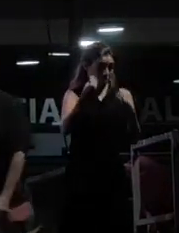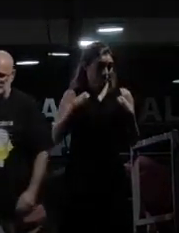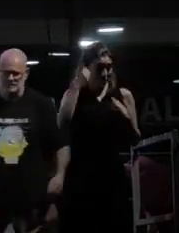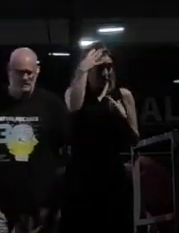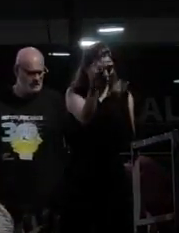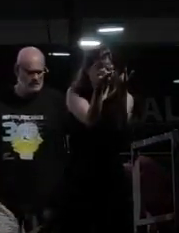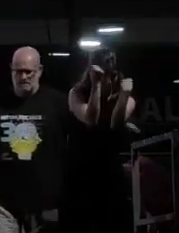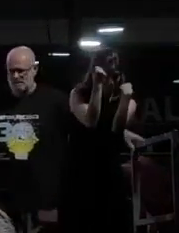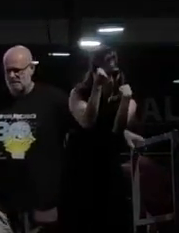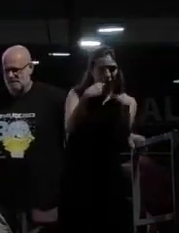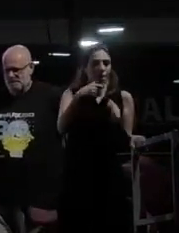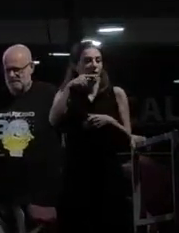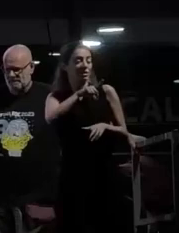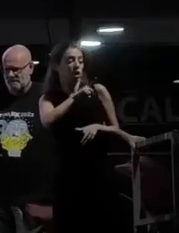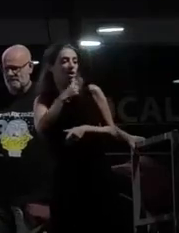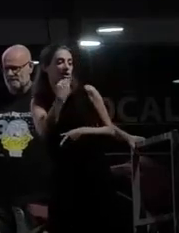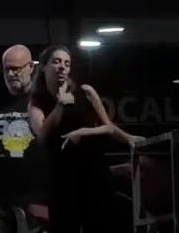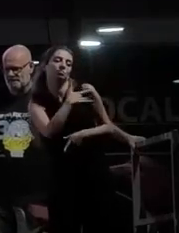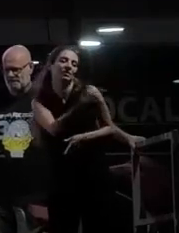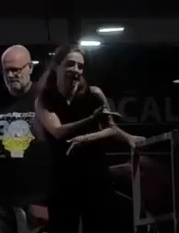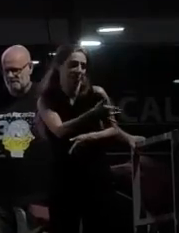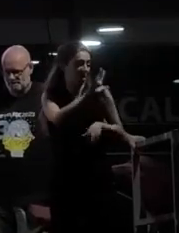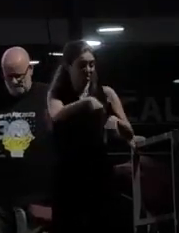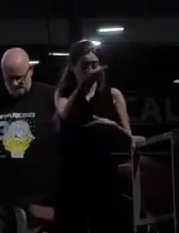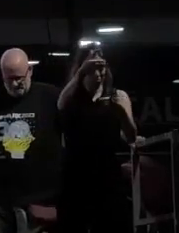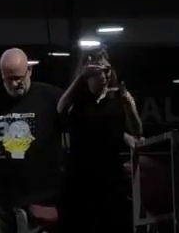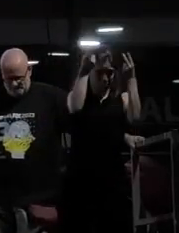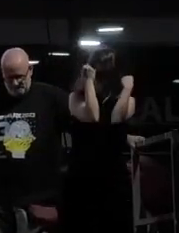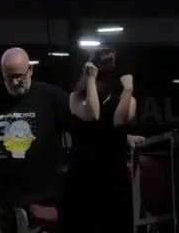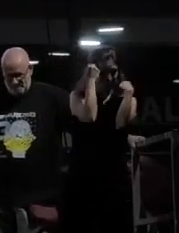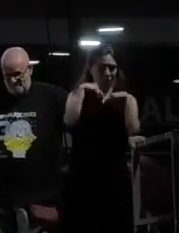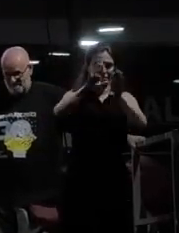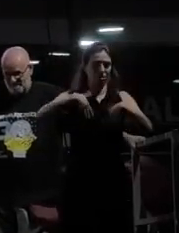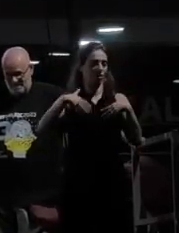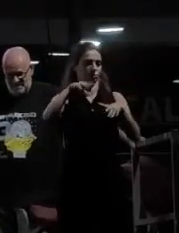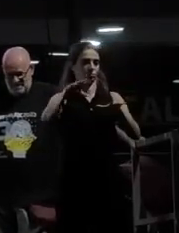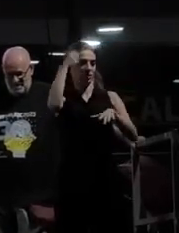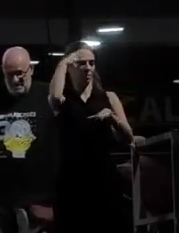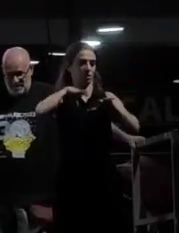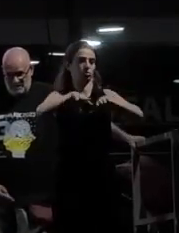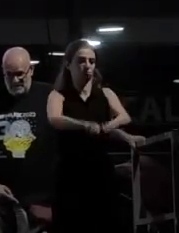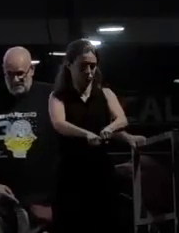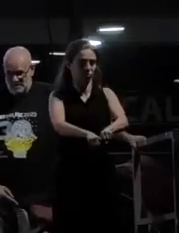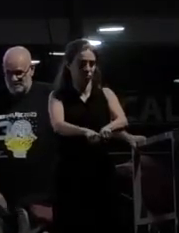les promeses d'indult, vam ser ultrajats i els nostres líders foren vilment executats.